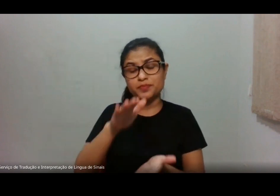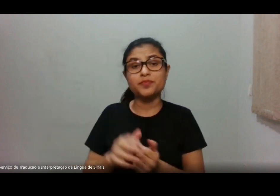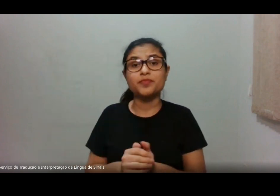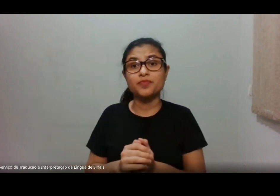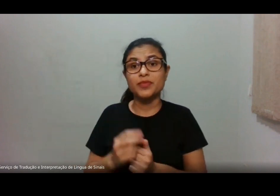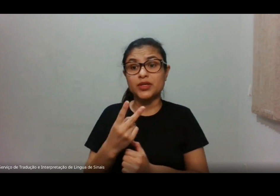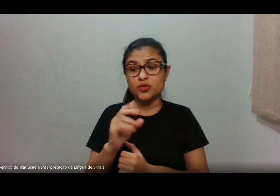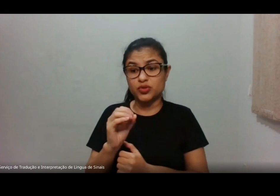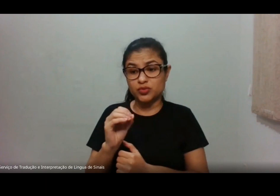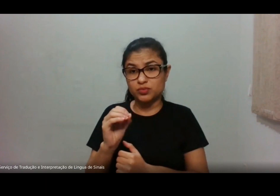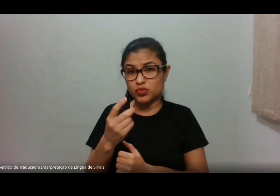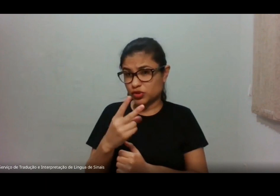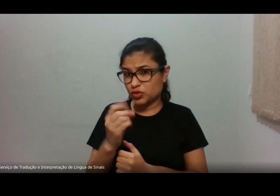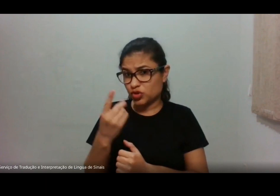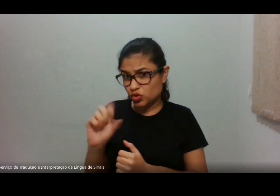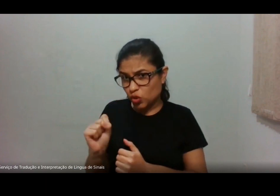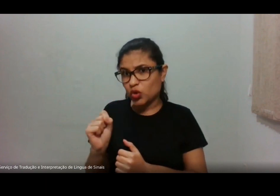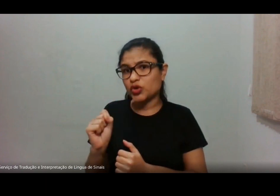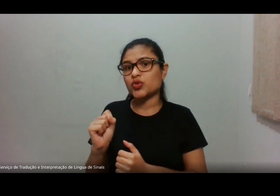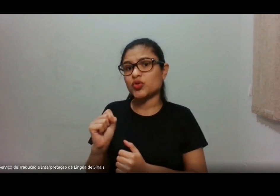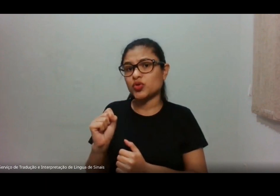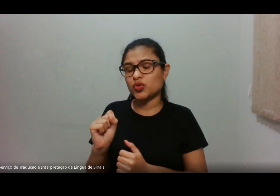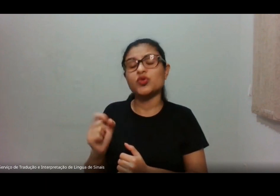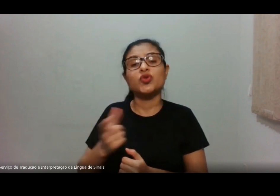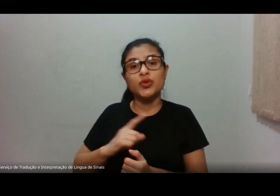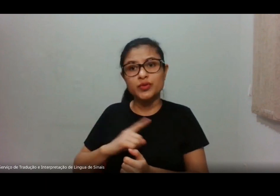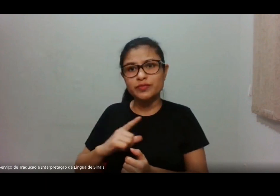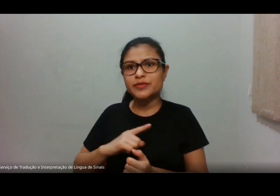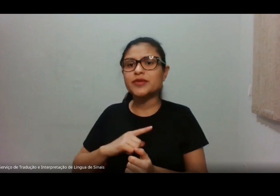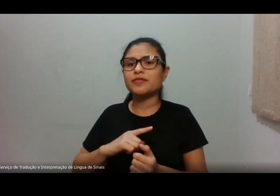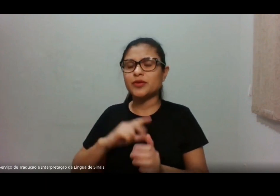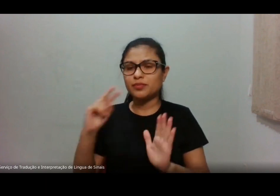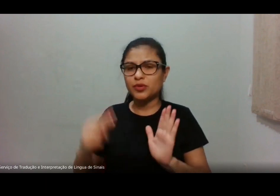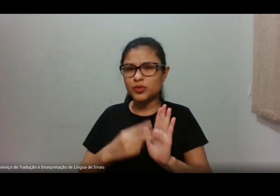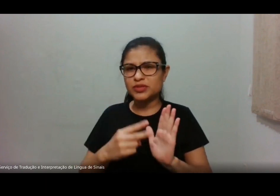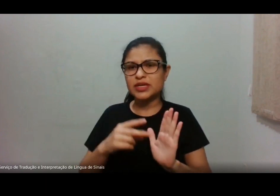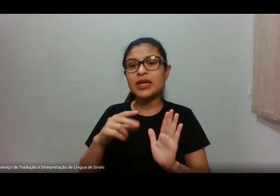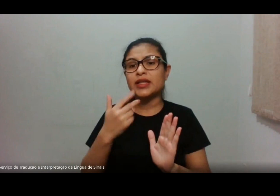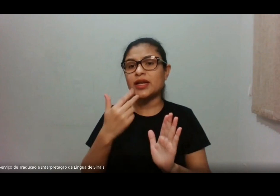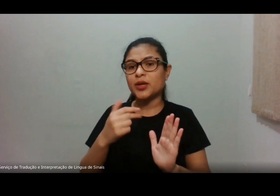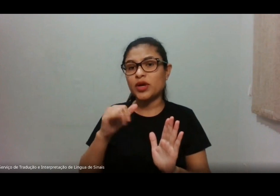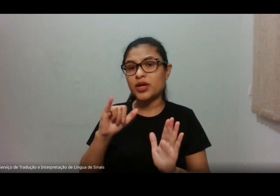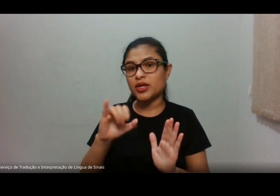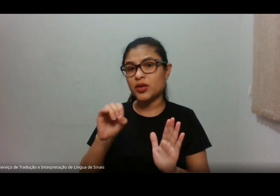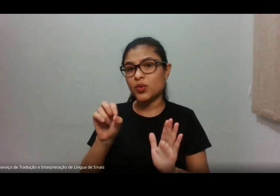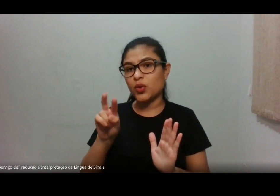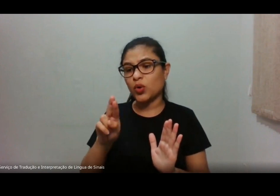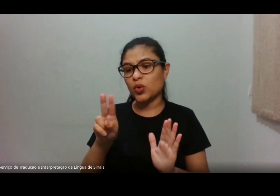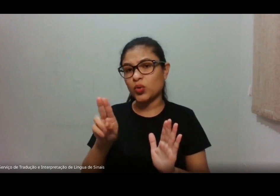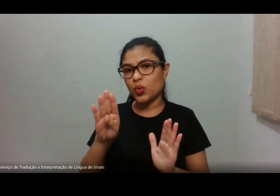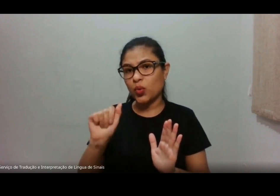exemplo, a gente teve a declaração do Iorubá, que é como patrimônio imaterial do Rio de Janeiro,